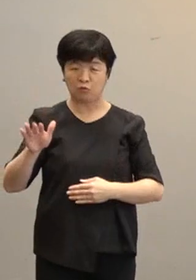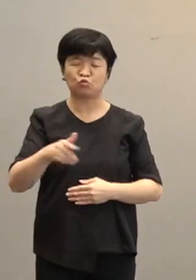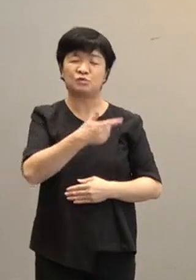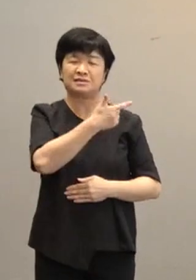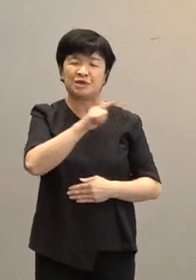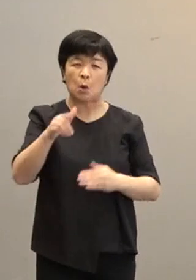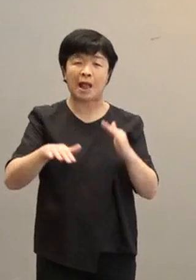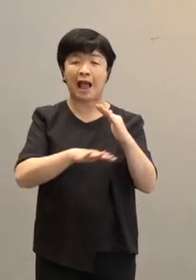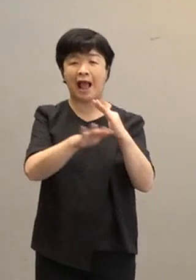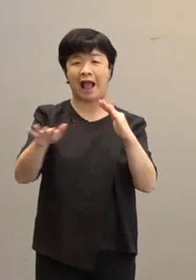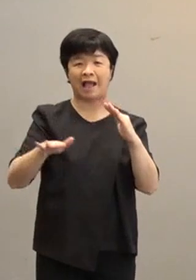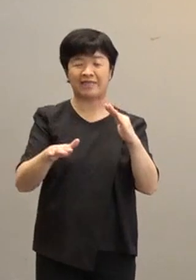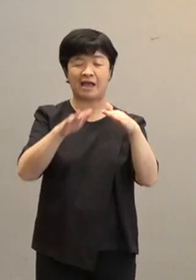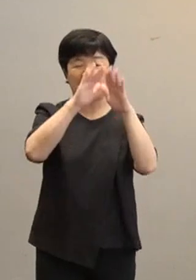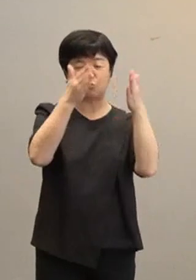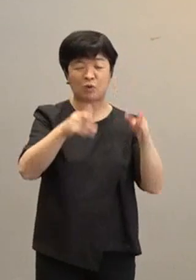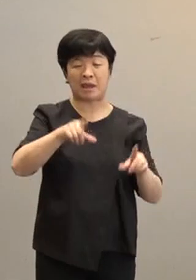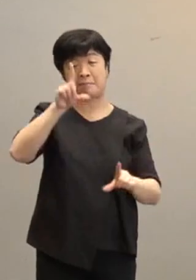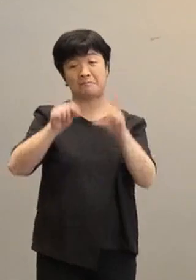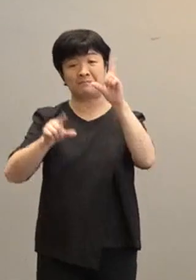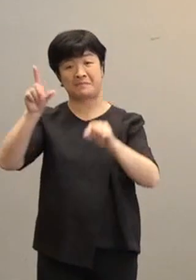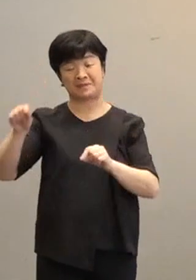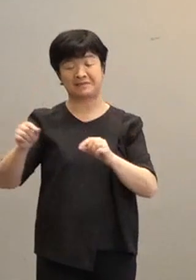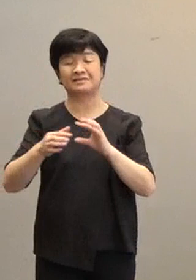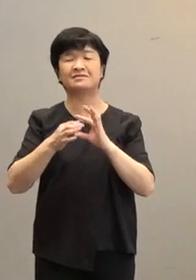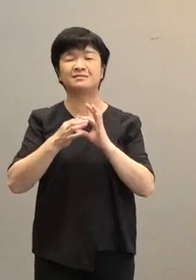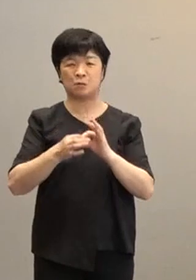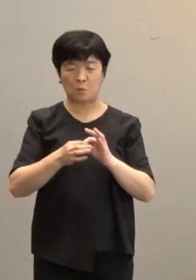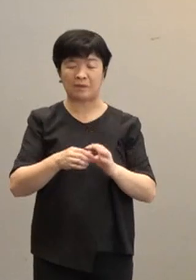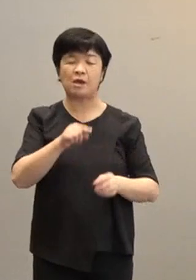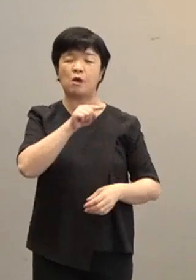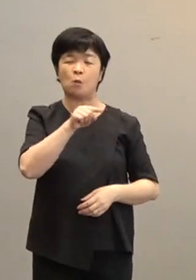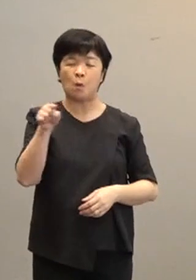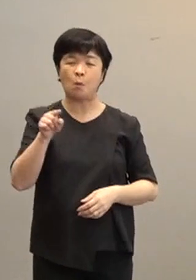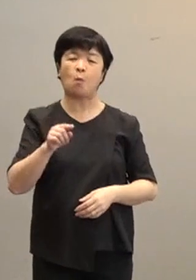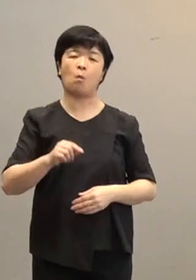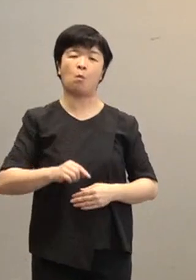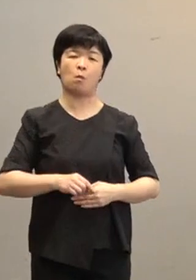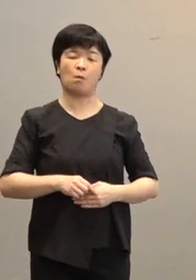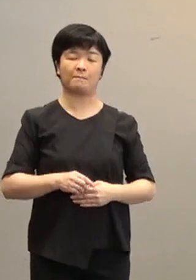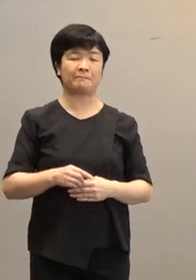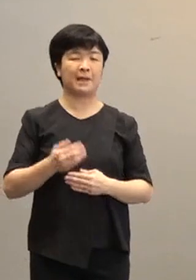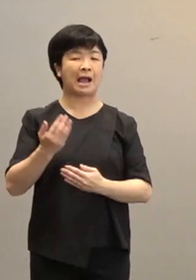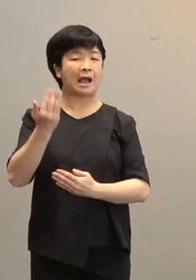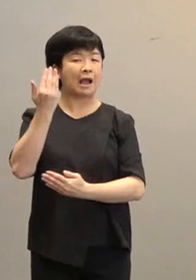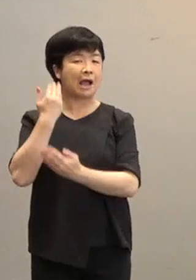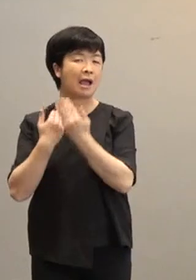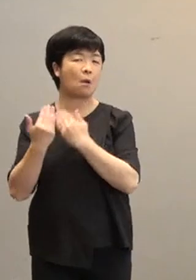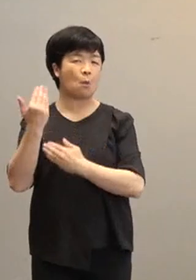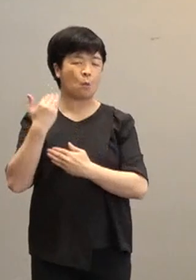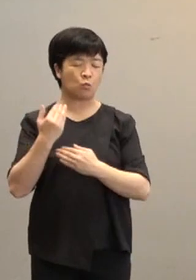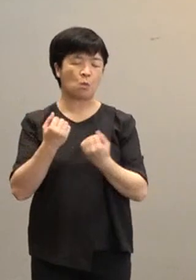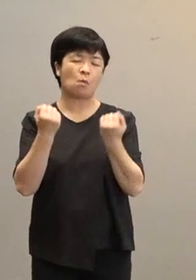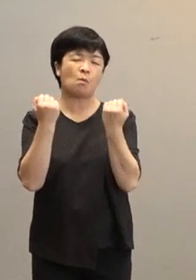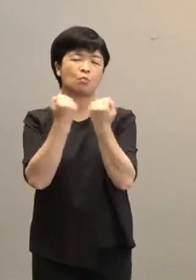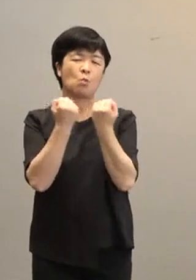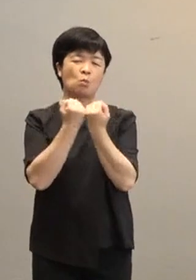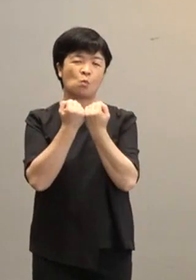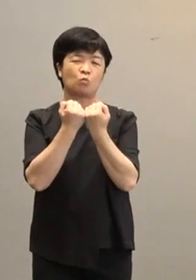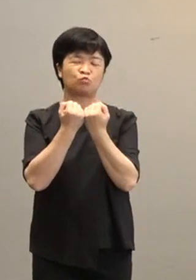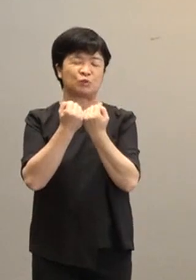、そういう多様な家族の在り方というのをいかにその、まあ、過去のなんていうんですかね、道徳的な考え方